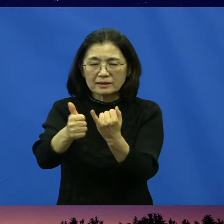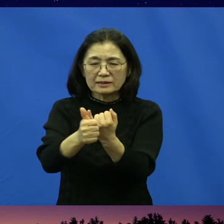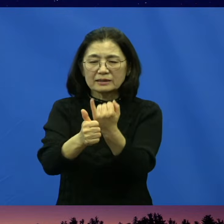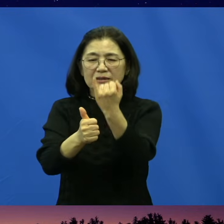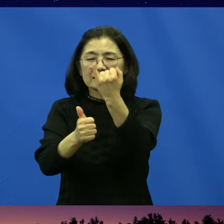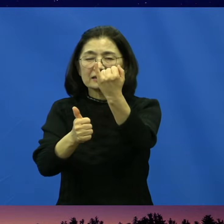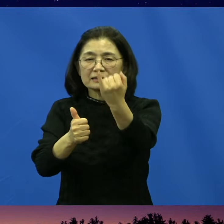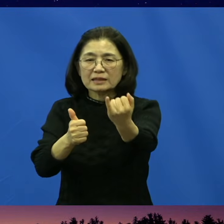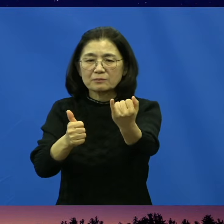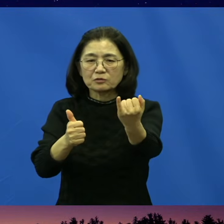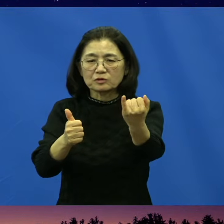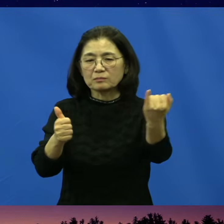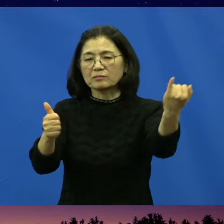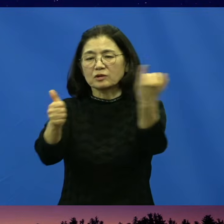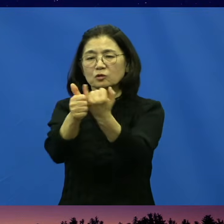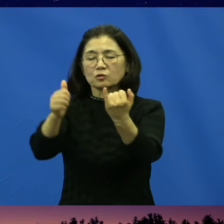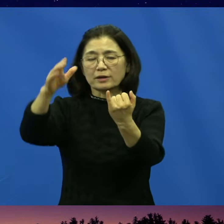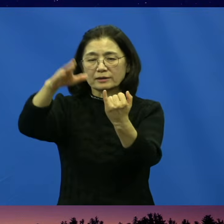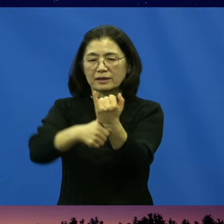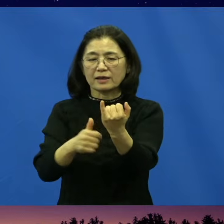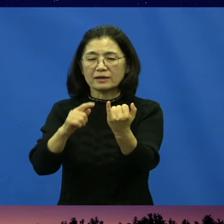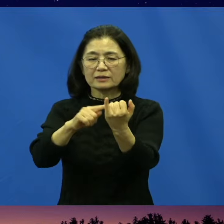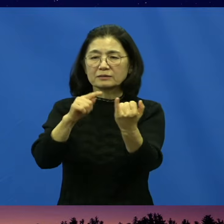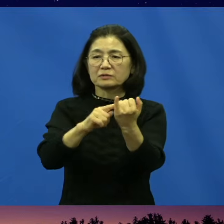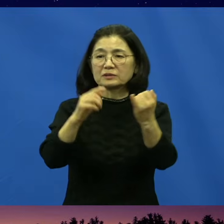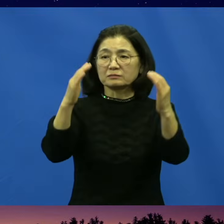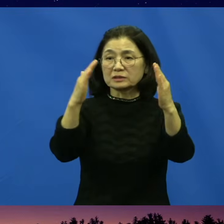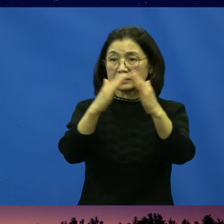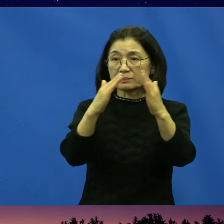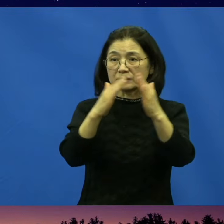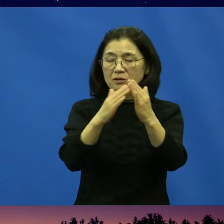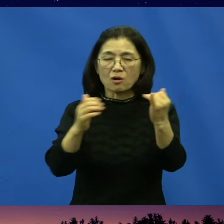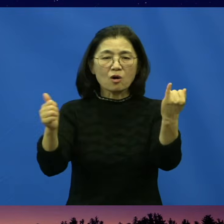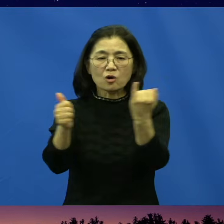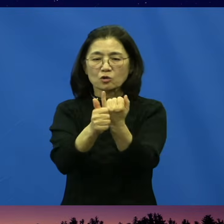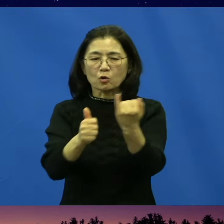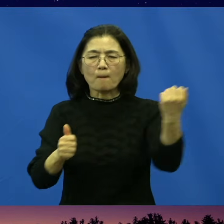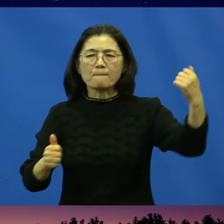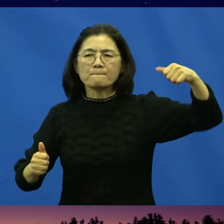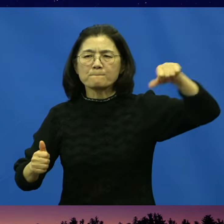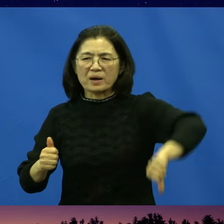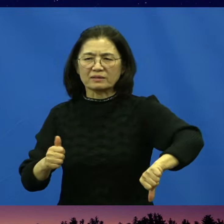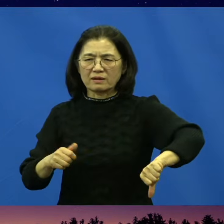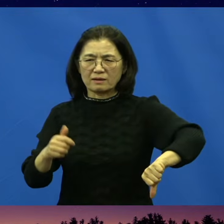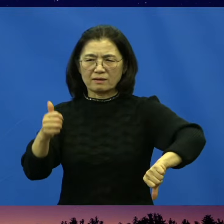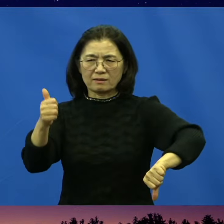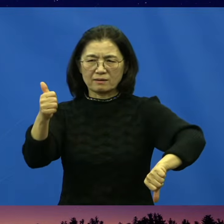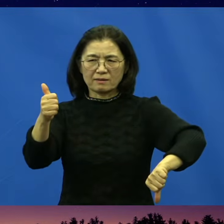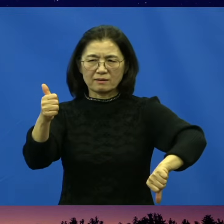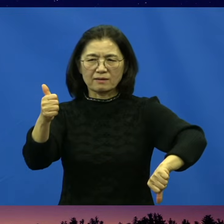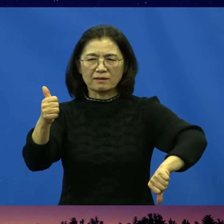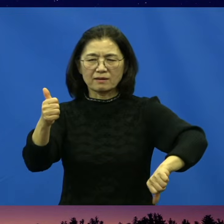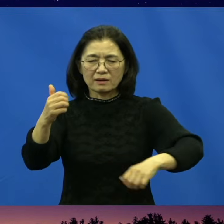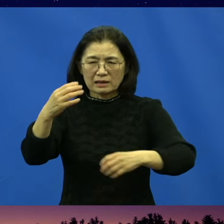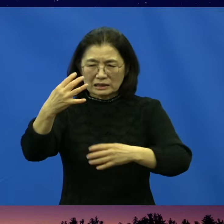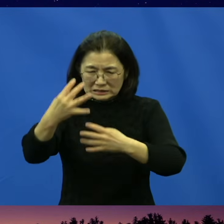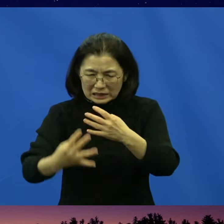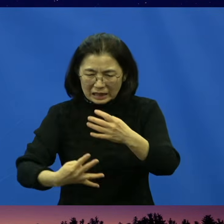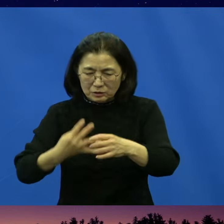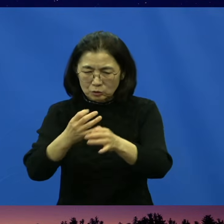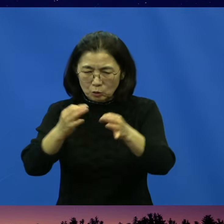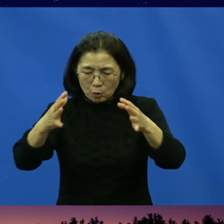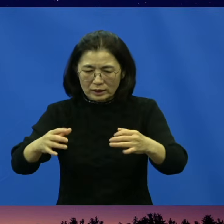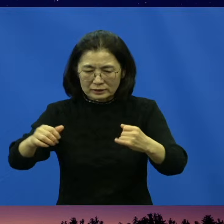댁에서 결혼을 심하게 반대를 했다 합니다. 4년을 교제했는데 반대를 많이 하셨대요.